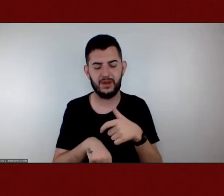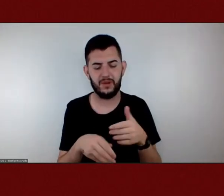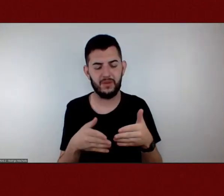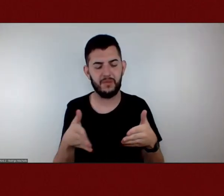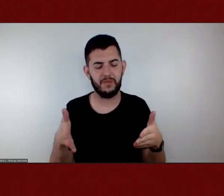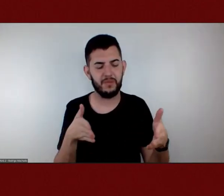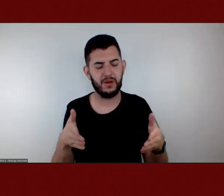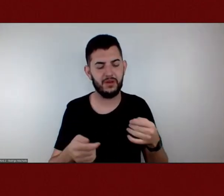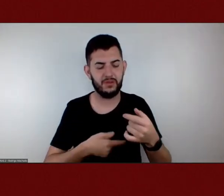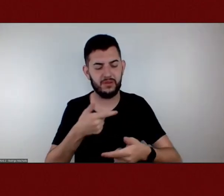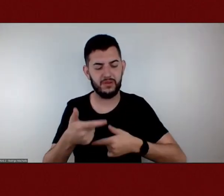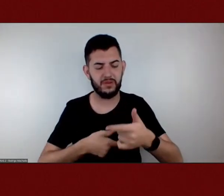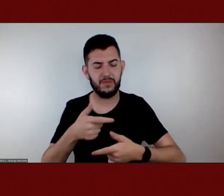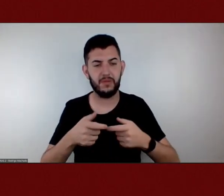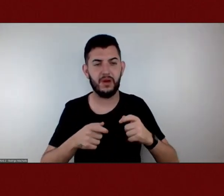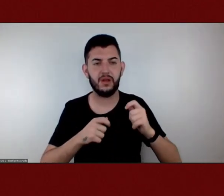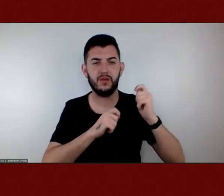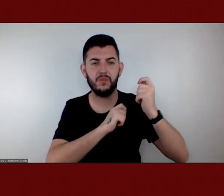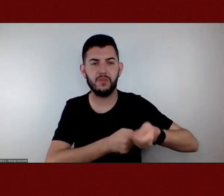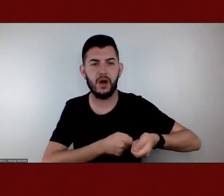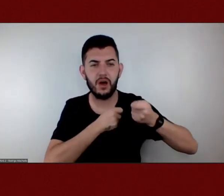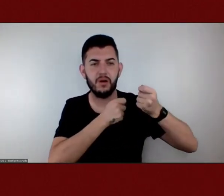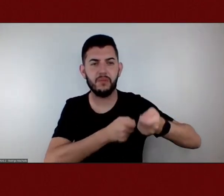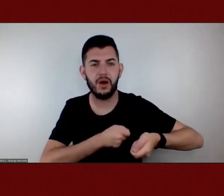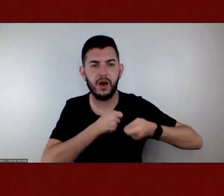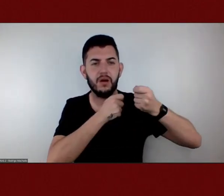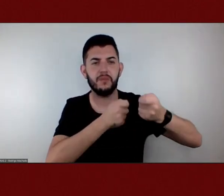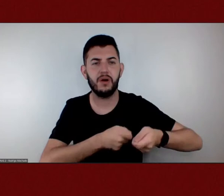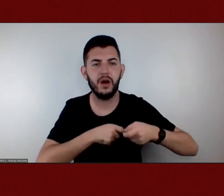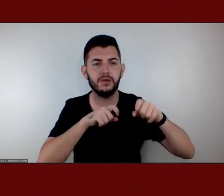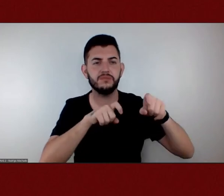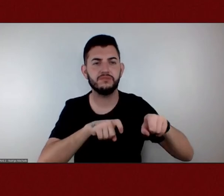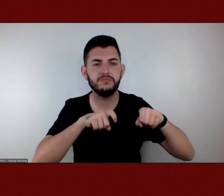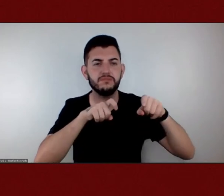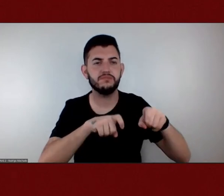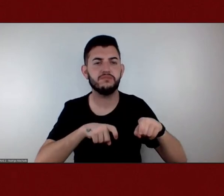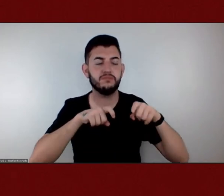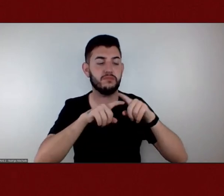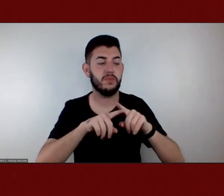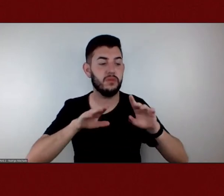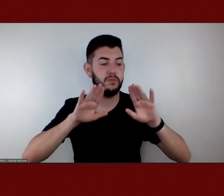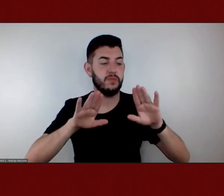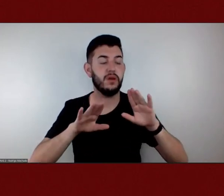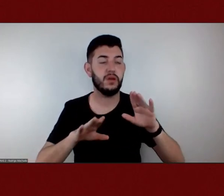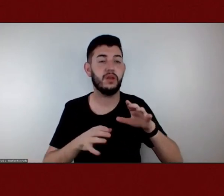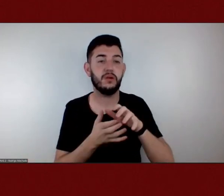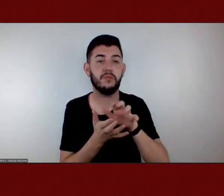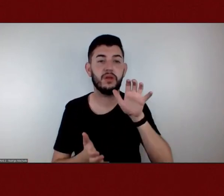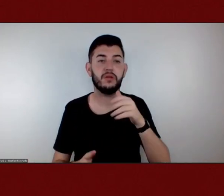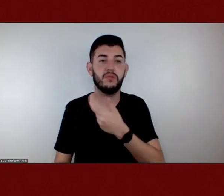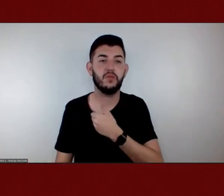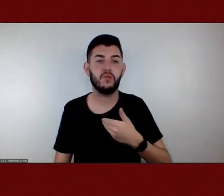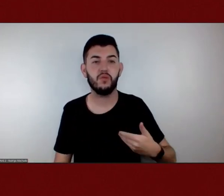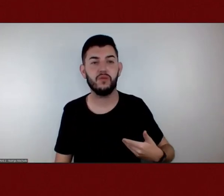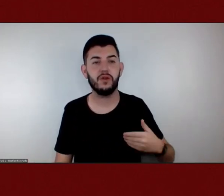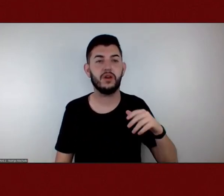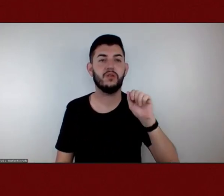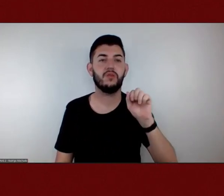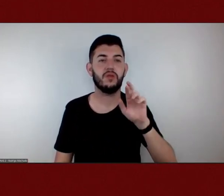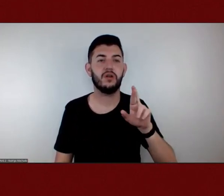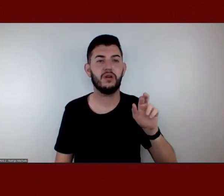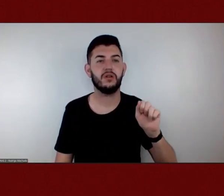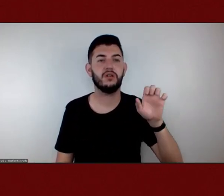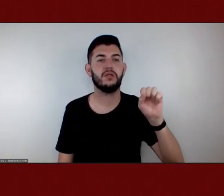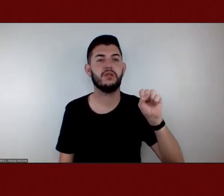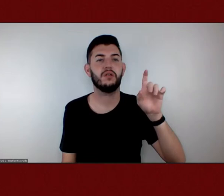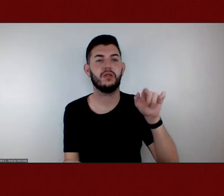no campo, na agricultura. E, em Pernambuco, no governo Arraes, o grande passo para definir